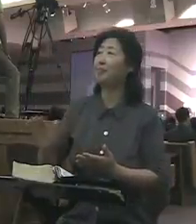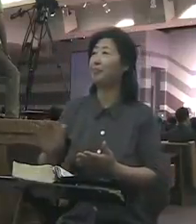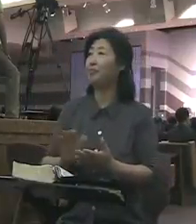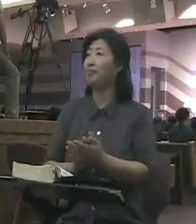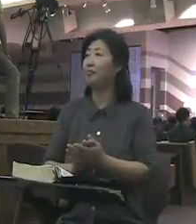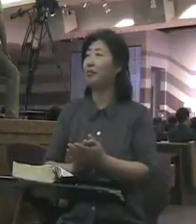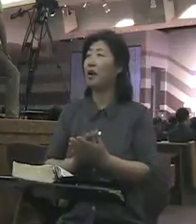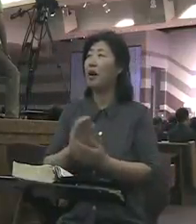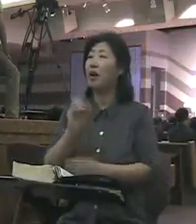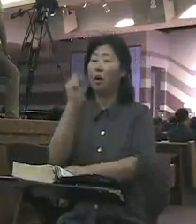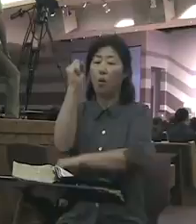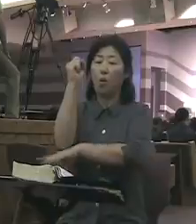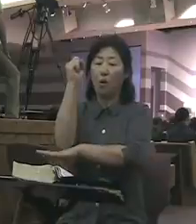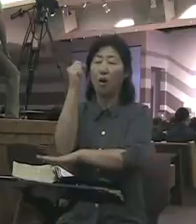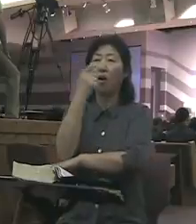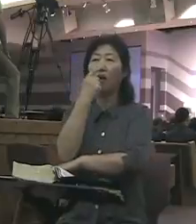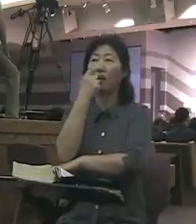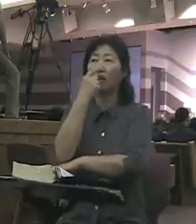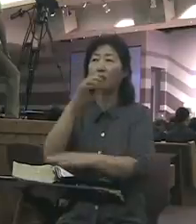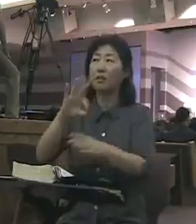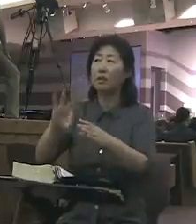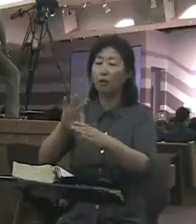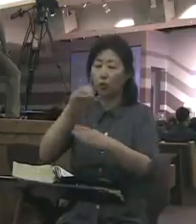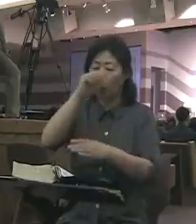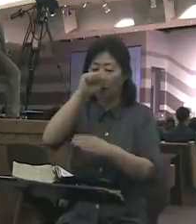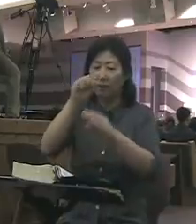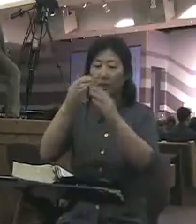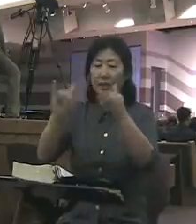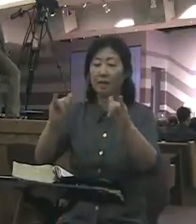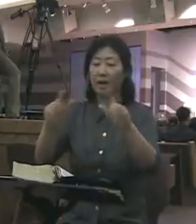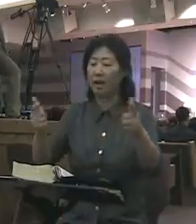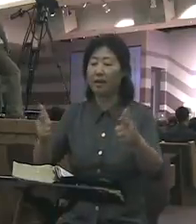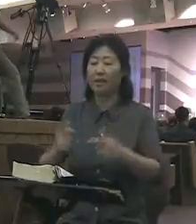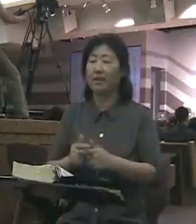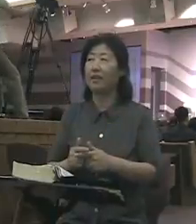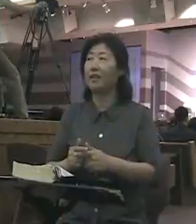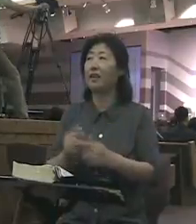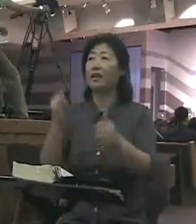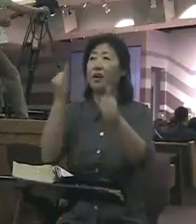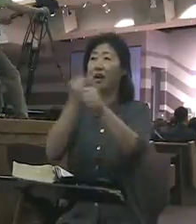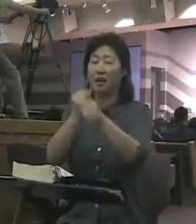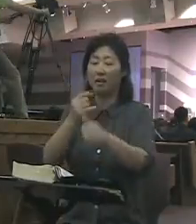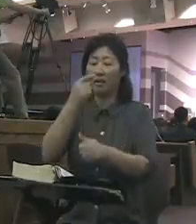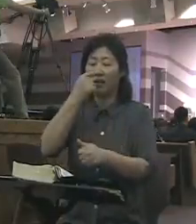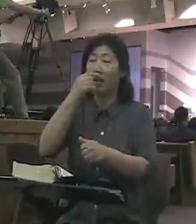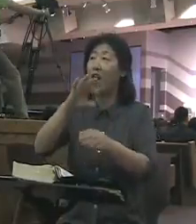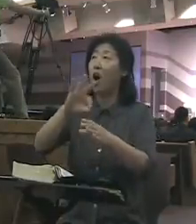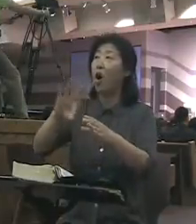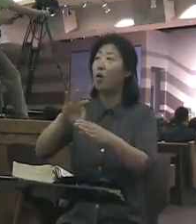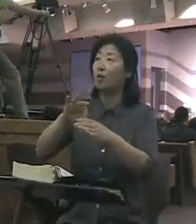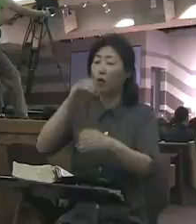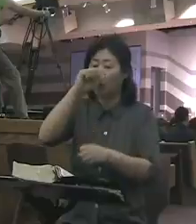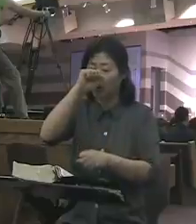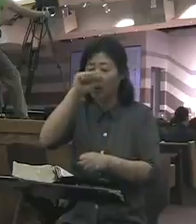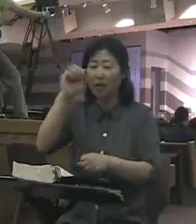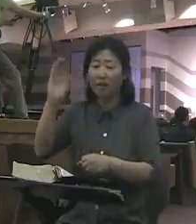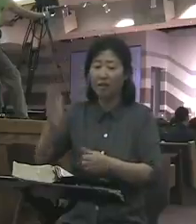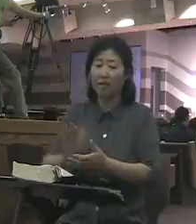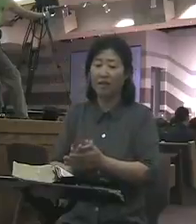저는 원래 커피를 좋아하는 사람이 아닌데 결혼하고 나서 커피를 좋아하게 됐습니다. 좋아하는 것보다 좋아하려고